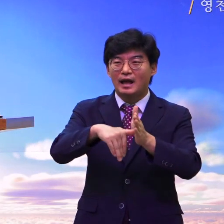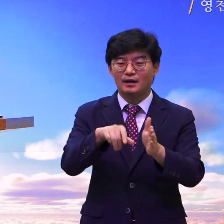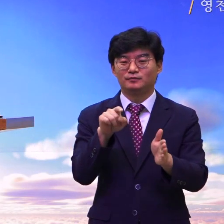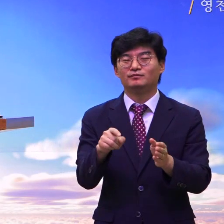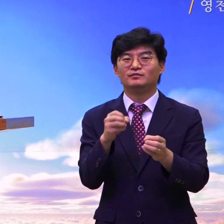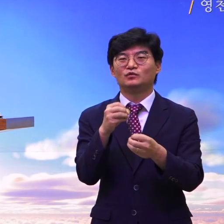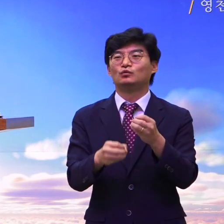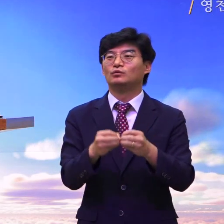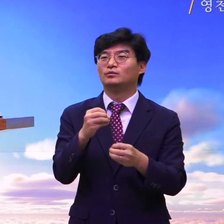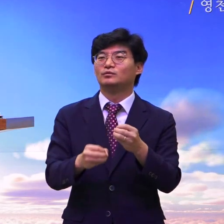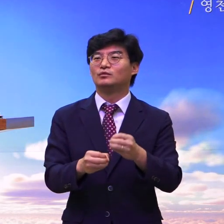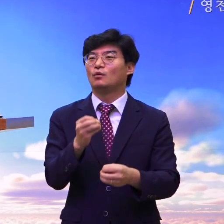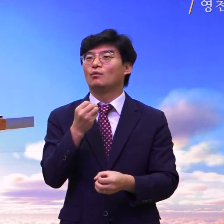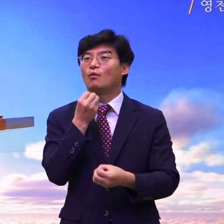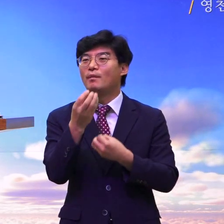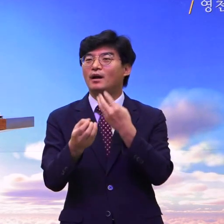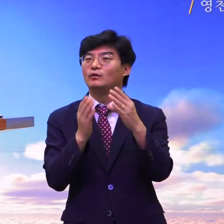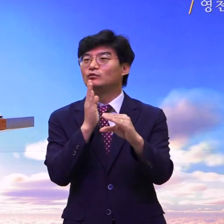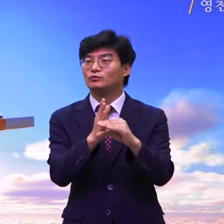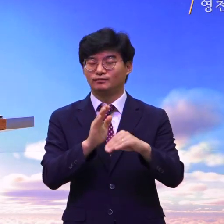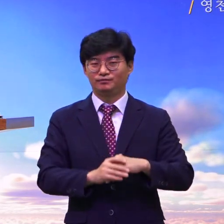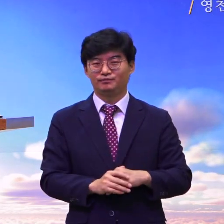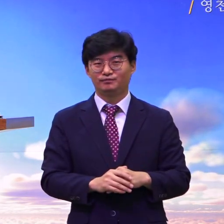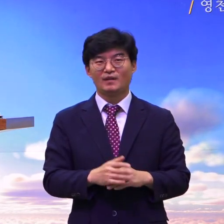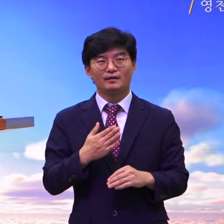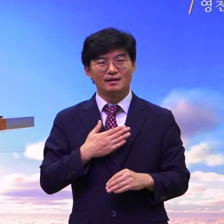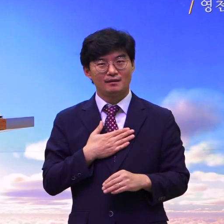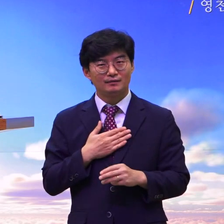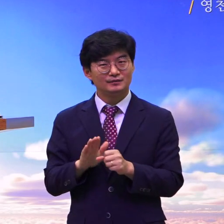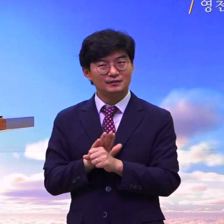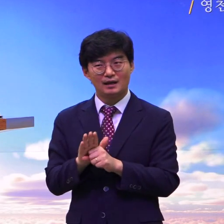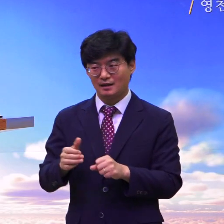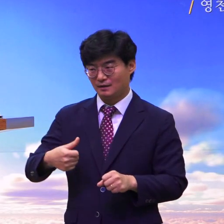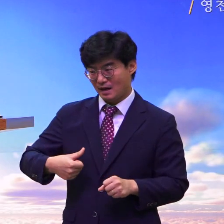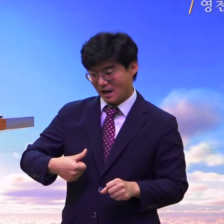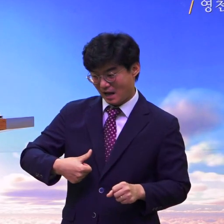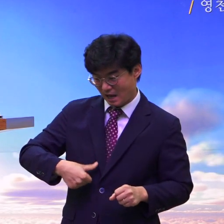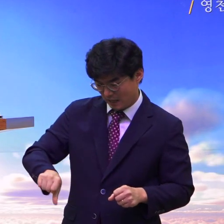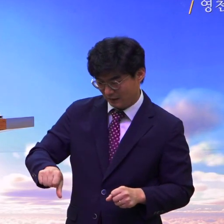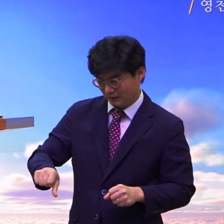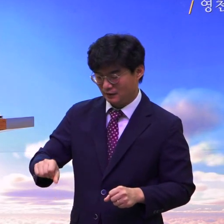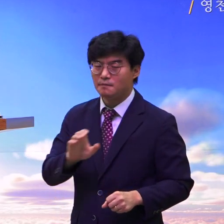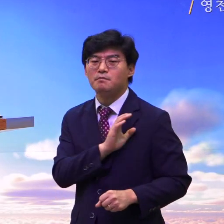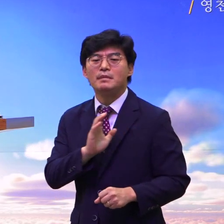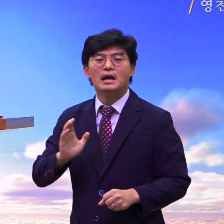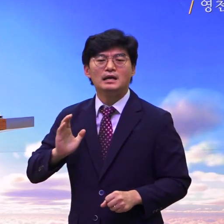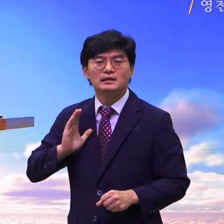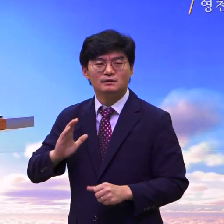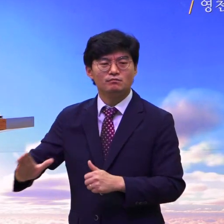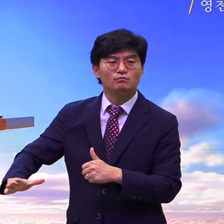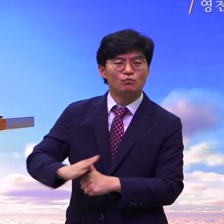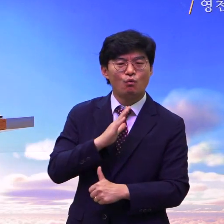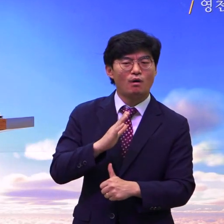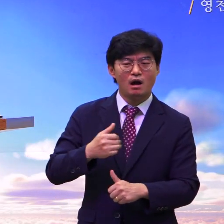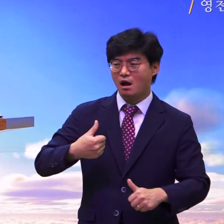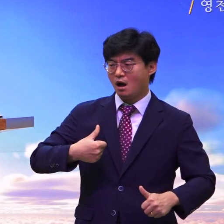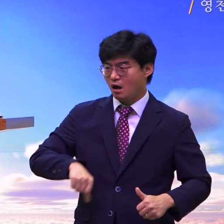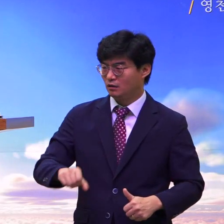다윗이 자신의 정말 사랑하는 아들 압살롬의 반역을 피해서 도망할 때에 이 시를